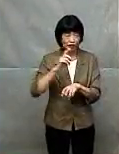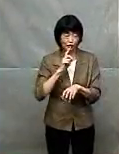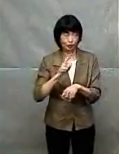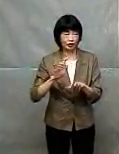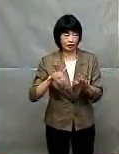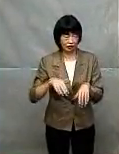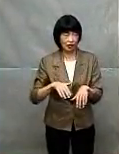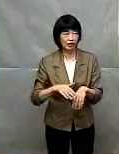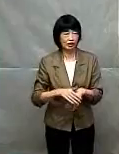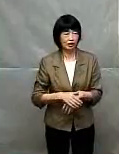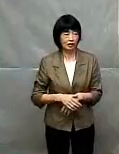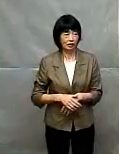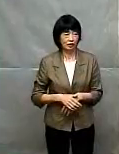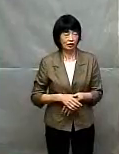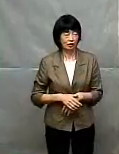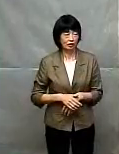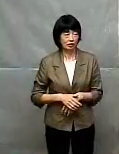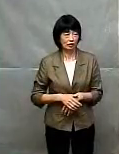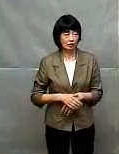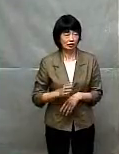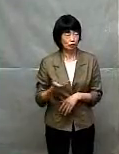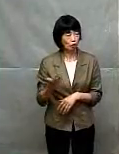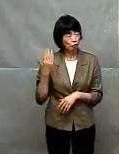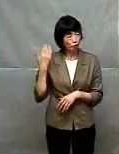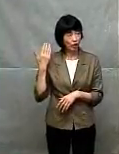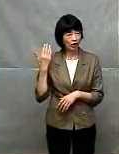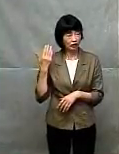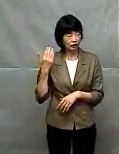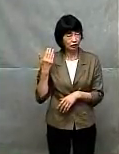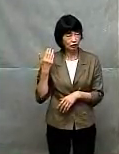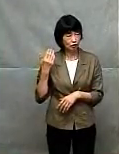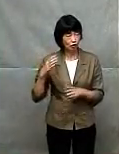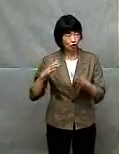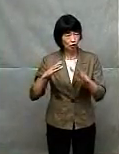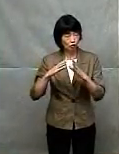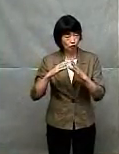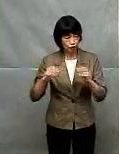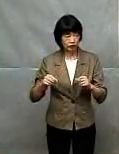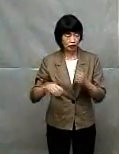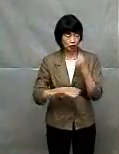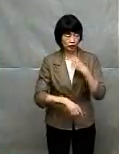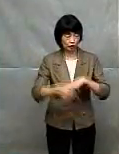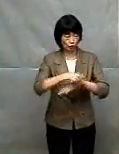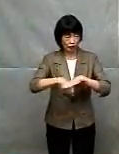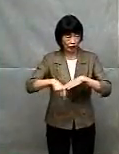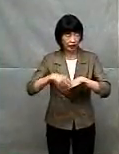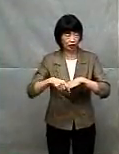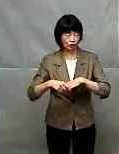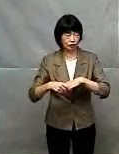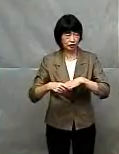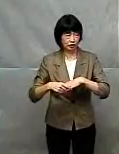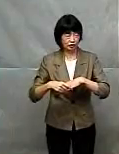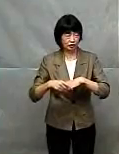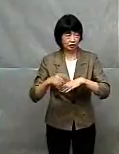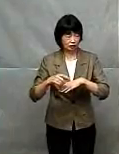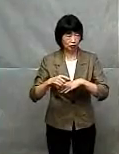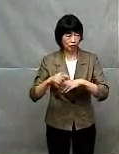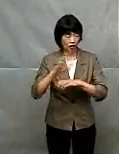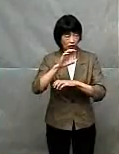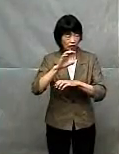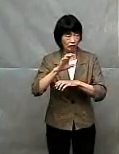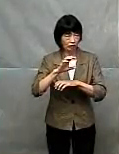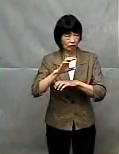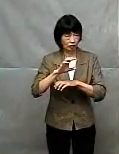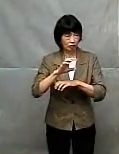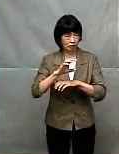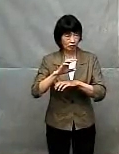から、国のその48年の基本計画ですかに従って羽越大羽新幹線と従来